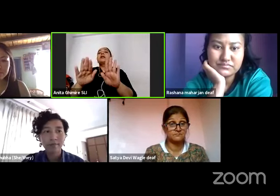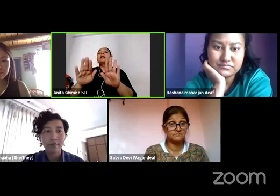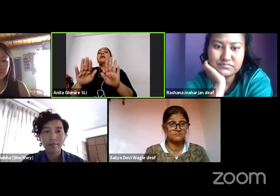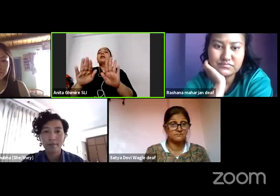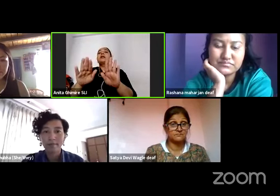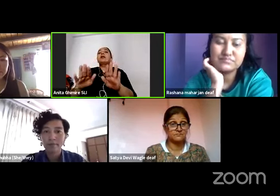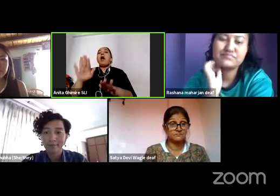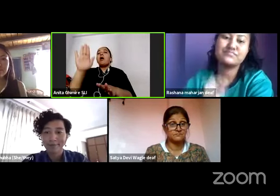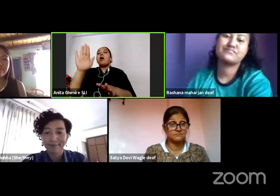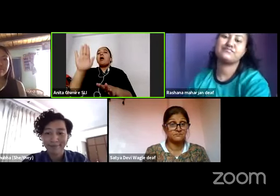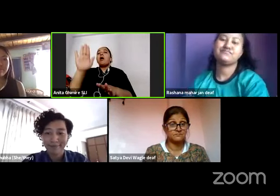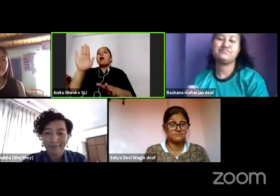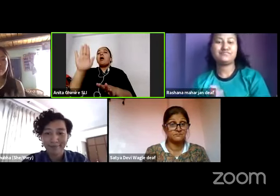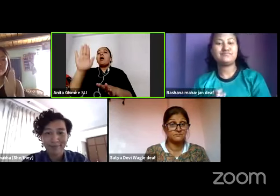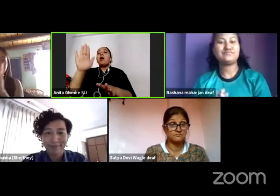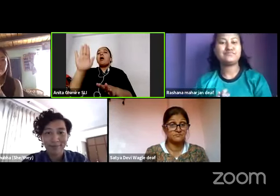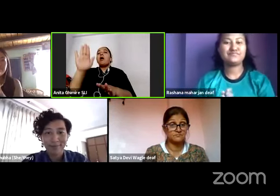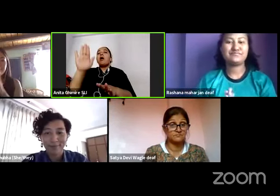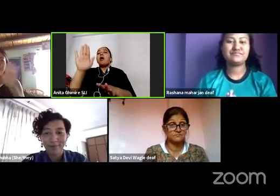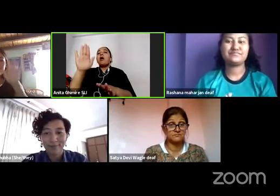थ्याङ्क यू सुभा।